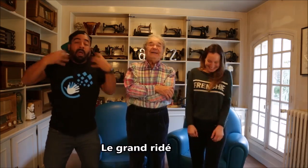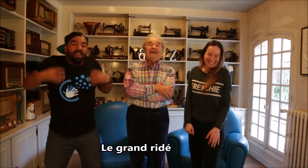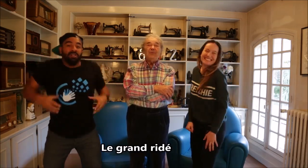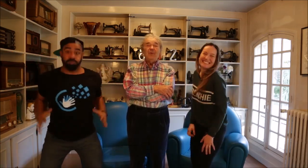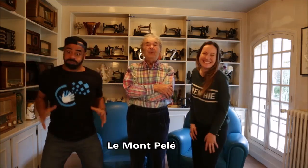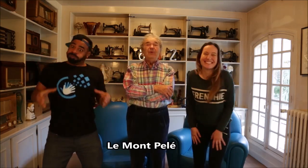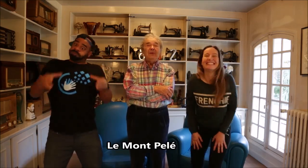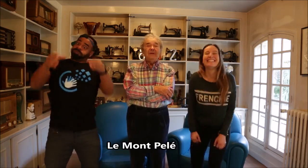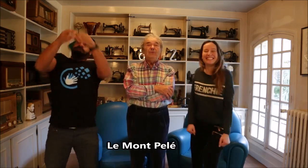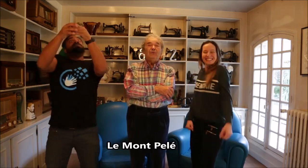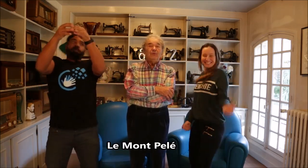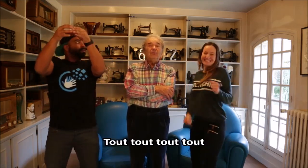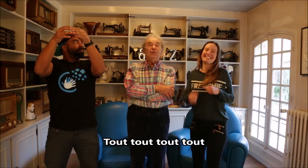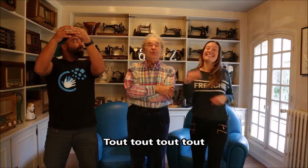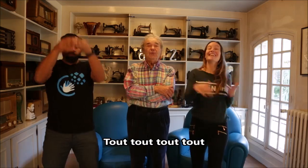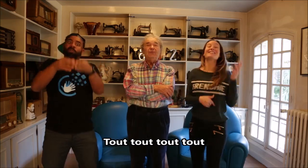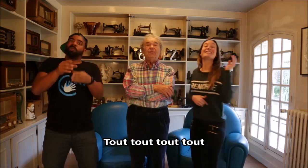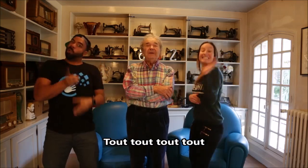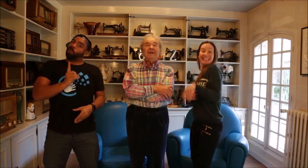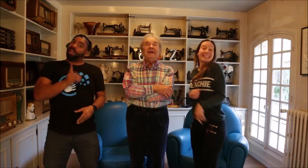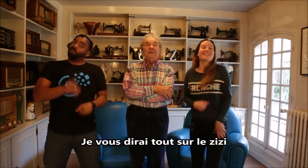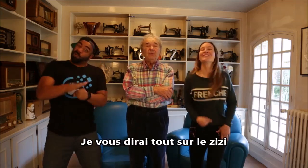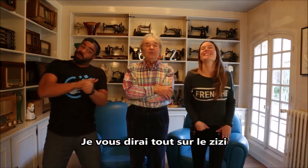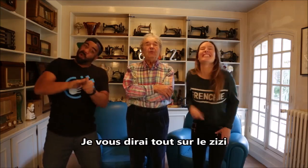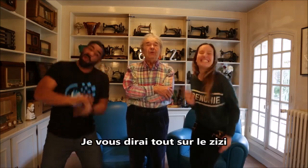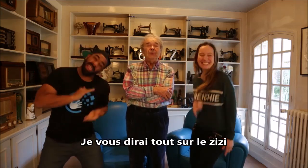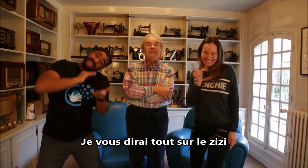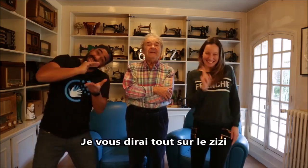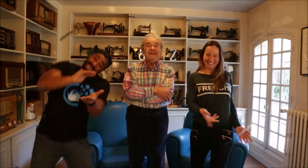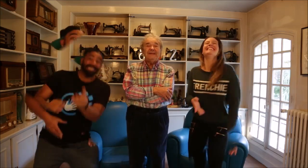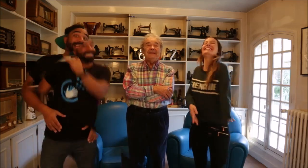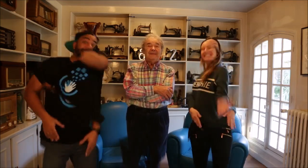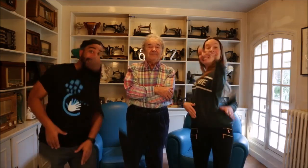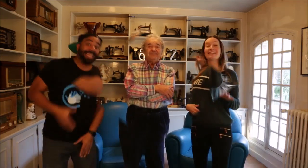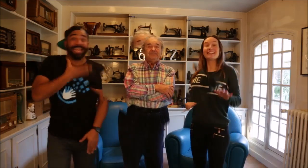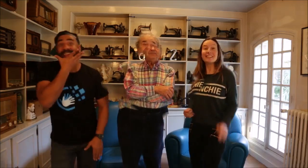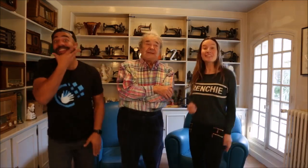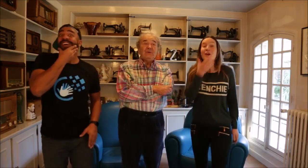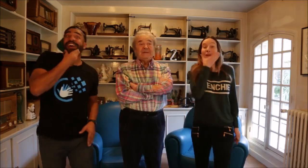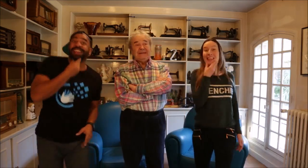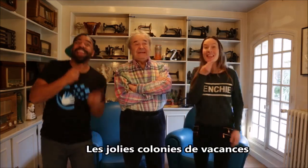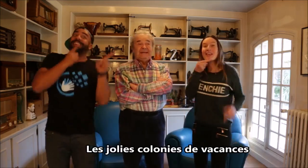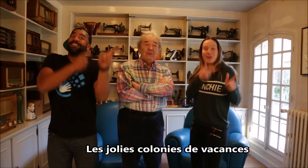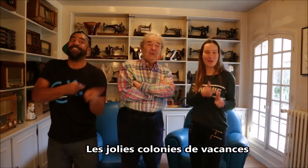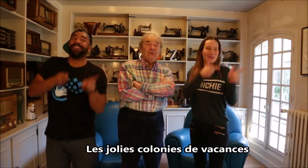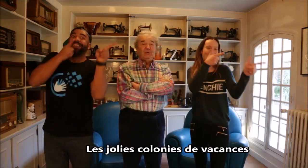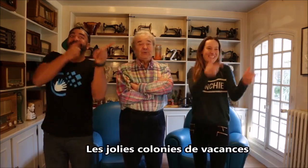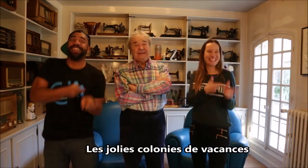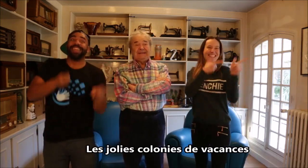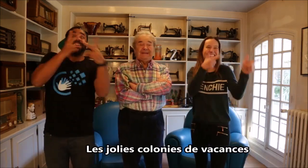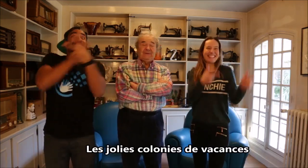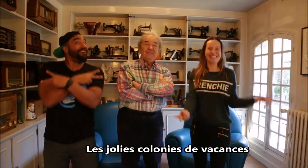grand ridé, le bon pelé. Tout, tout, tout, tout, je vous dirai tout sur le zizi.